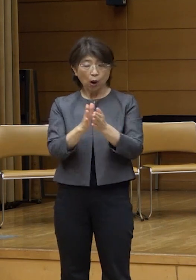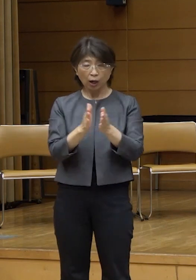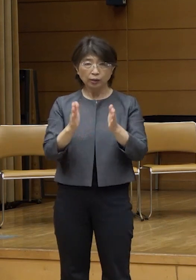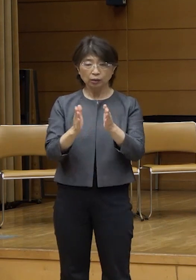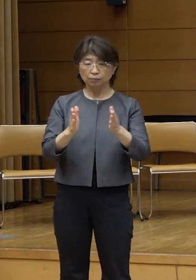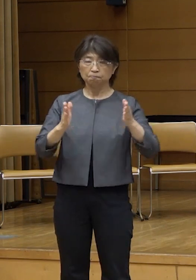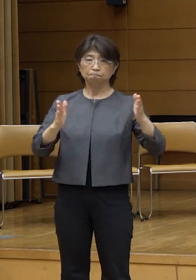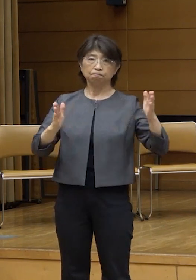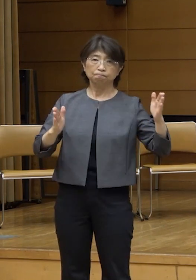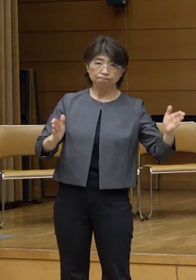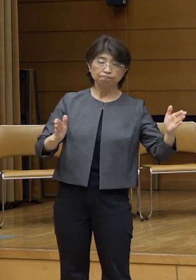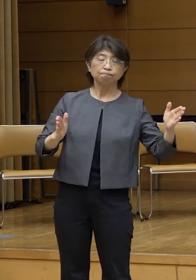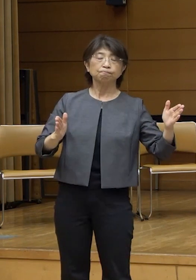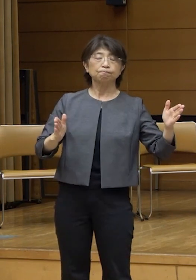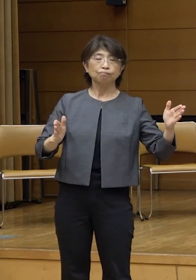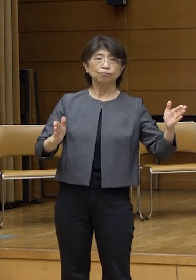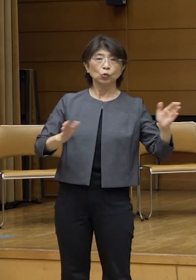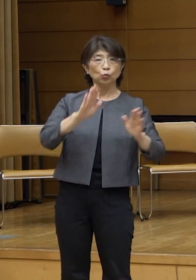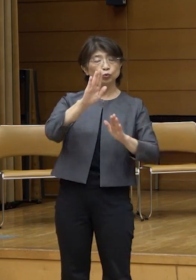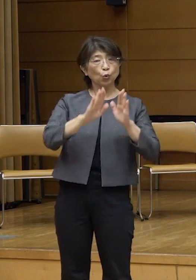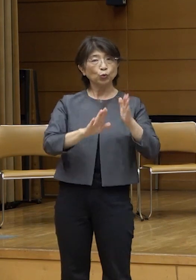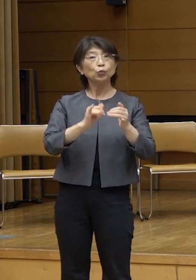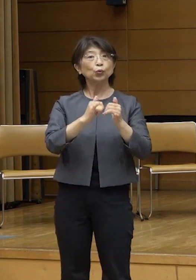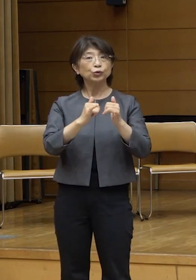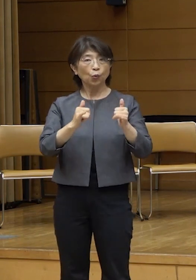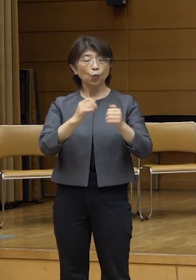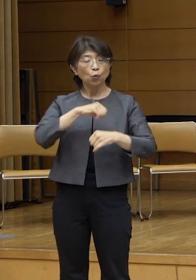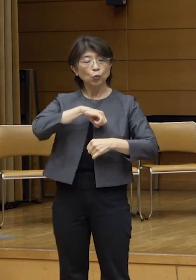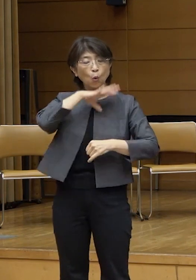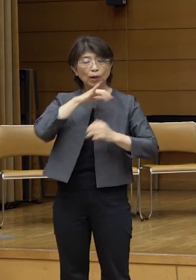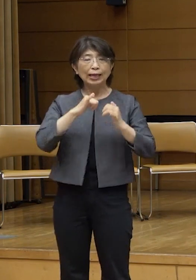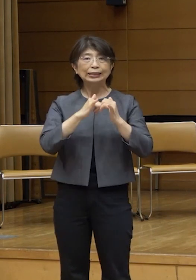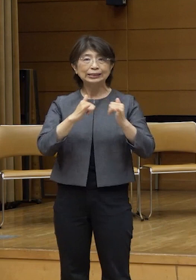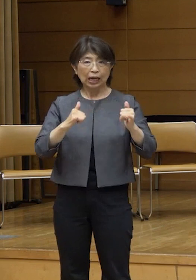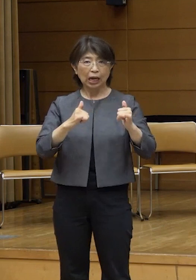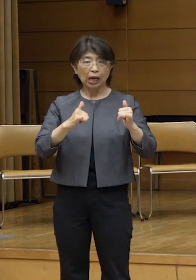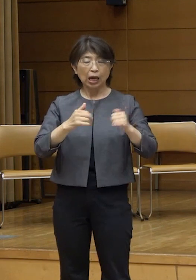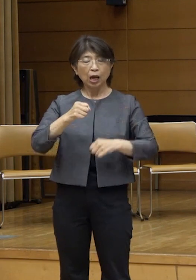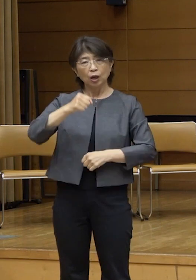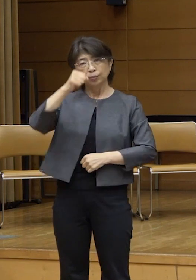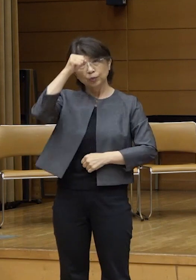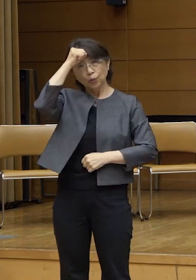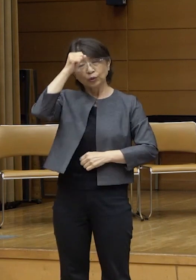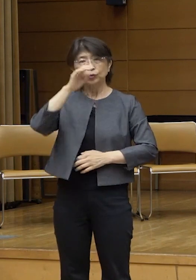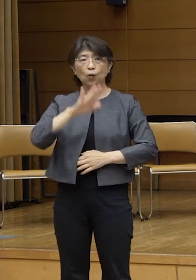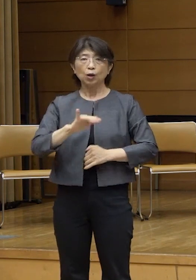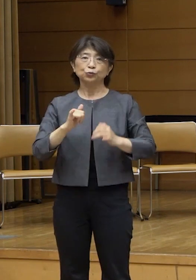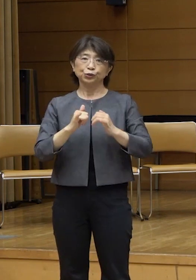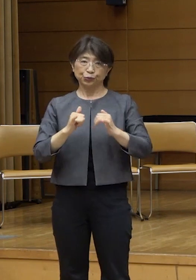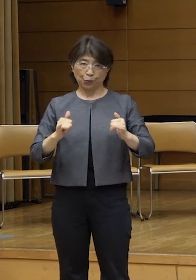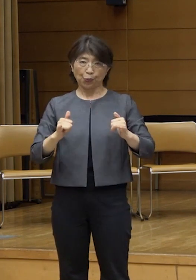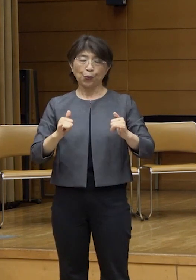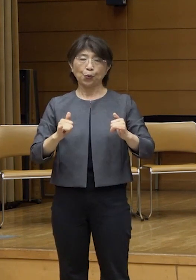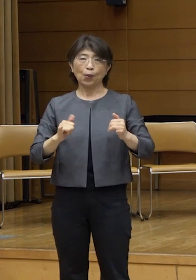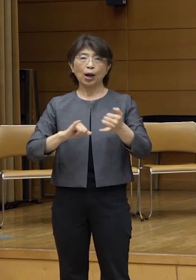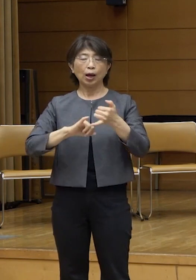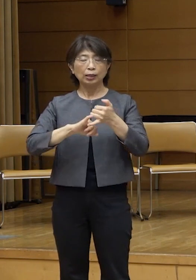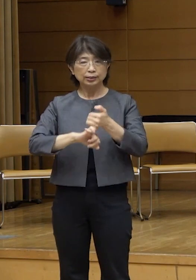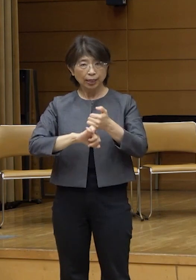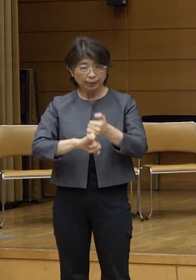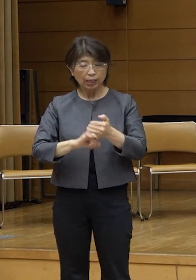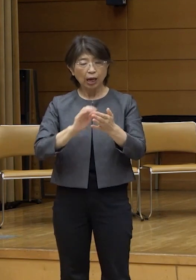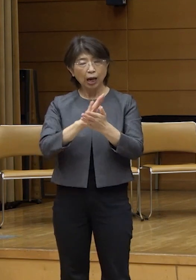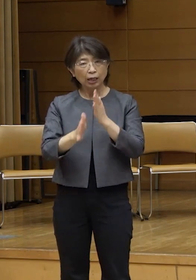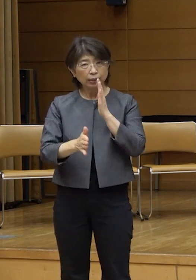これも経験上知られていますので、ぜひ、特に高齢者、基礎疾患のお持ちの方は、ぜひワクチンの接種を改